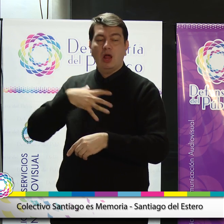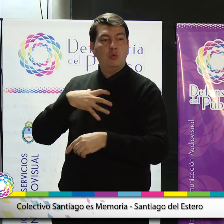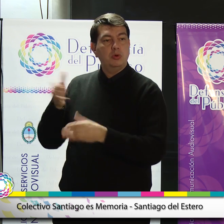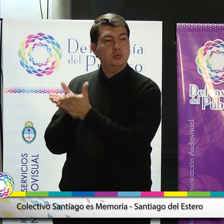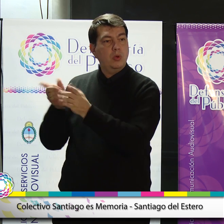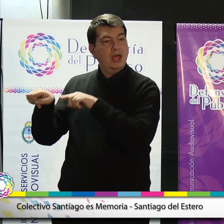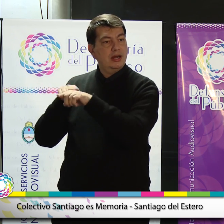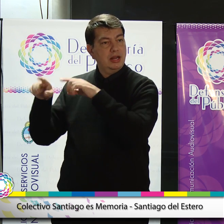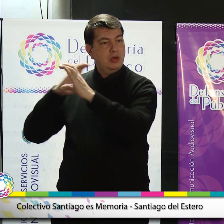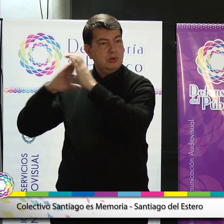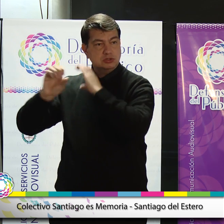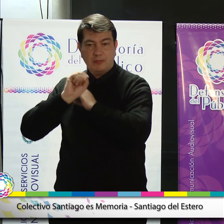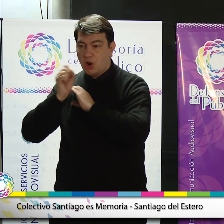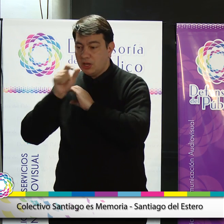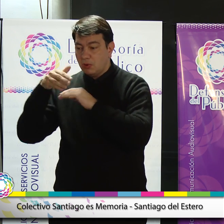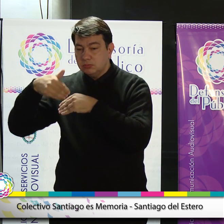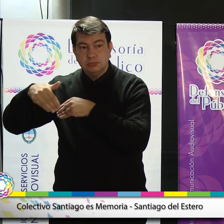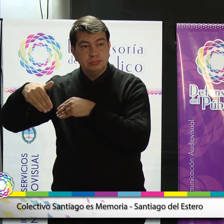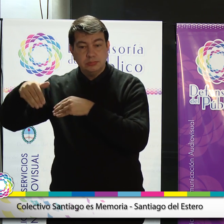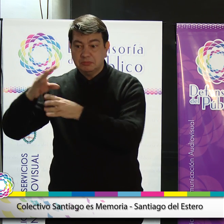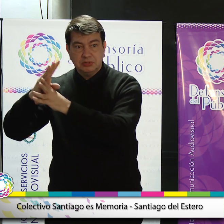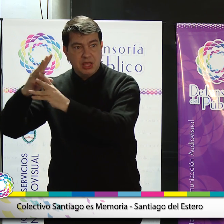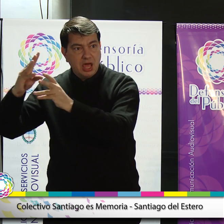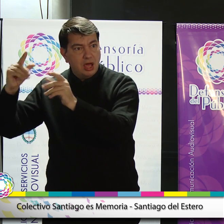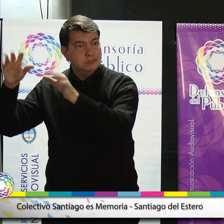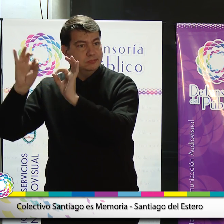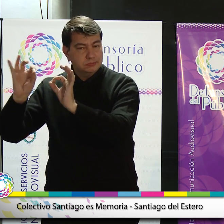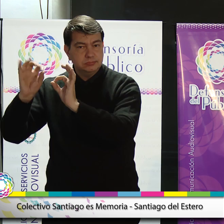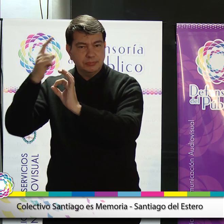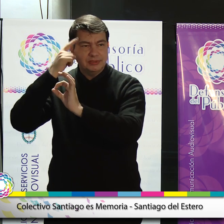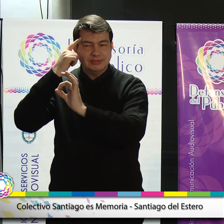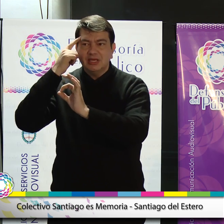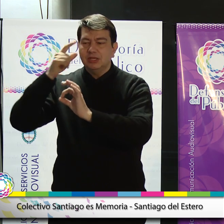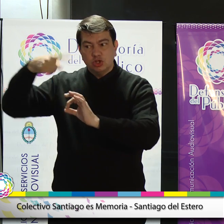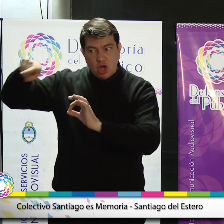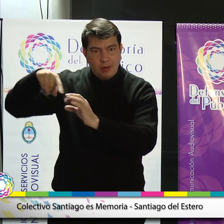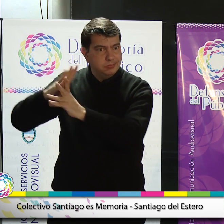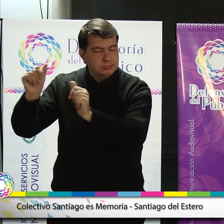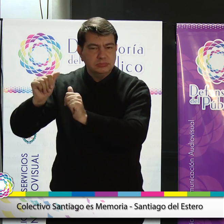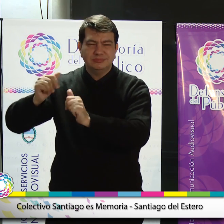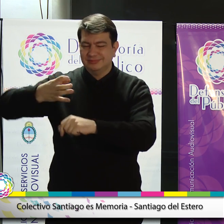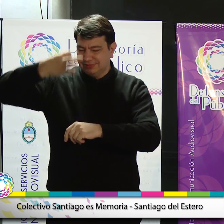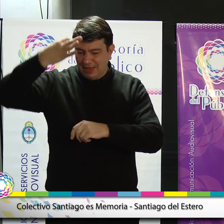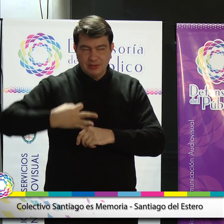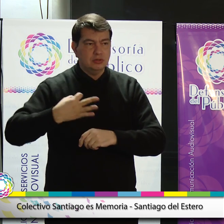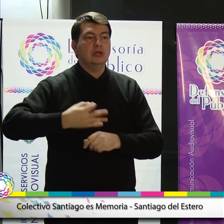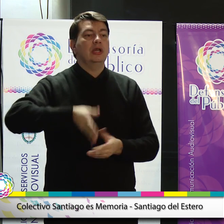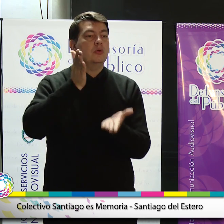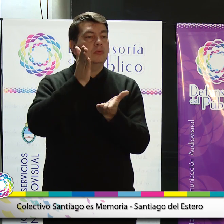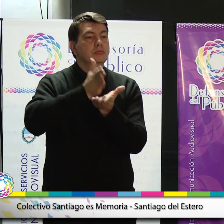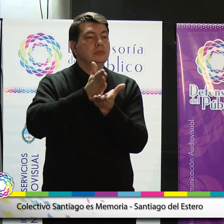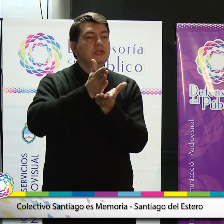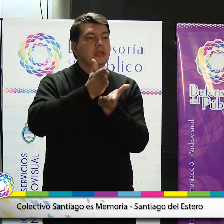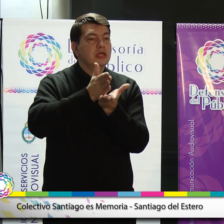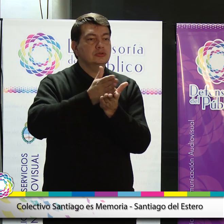periodismo estén formadas en la idea de que la comunicación es un derecho humano y además creemos que